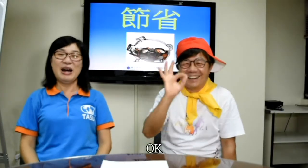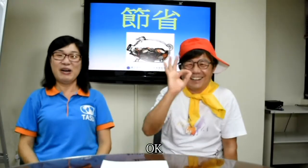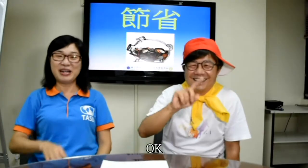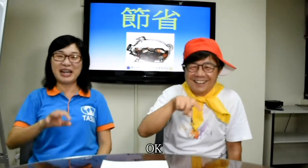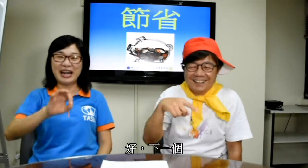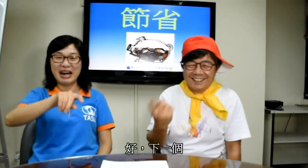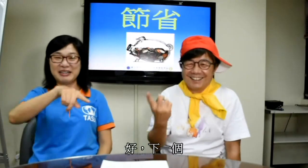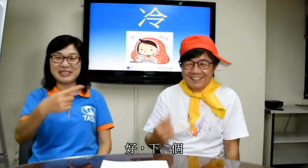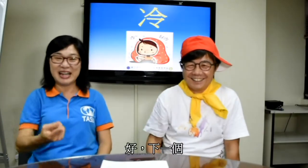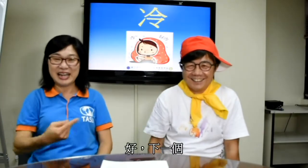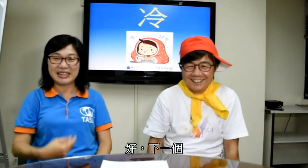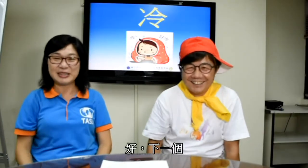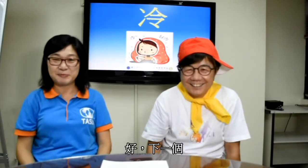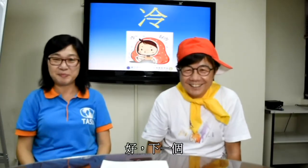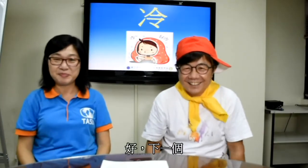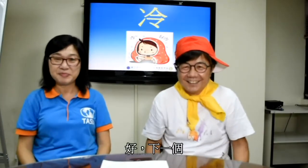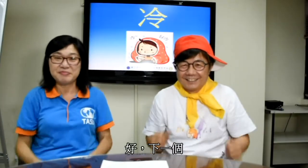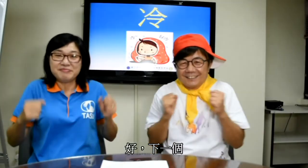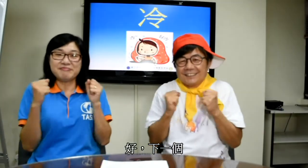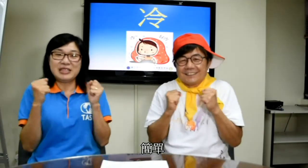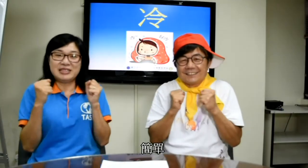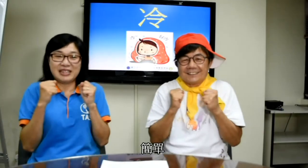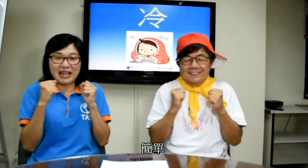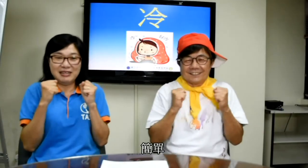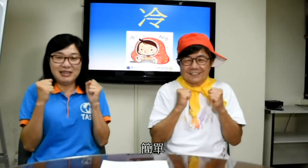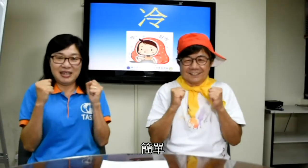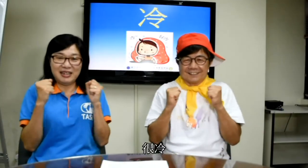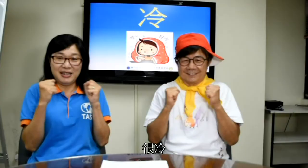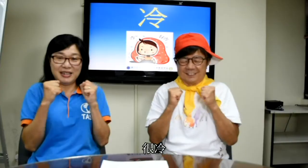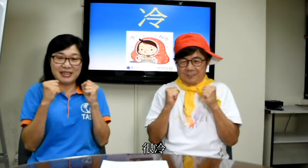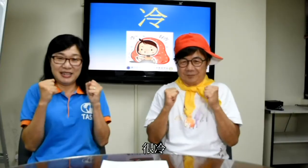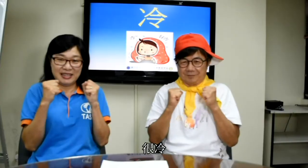OK， 好，下一个，简单，很冷。